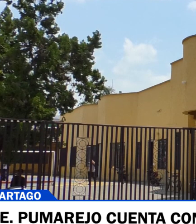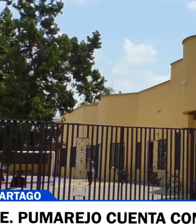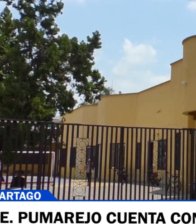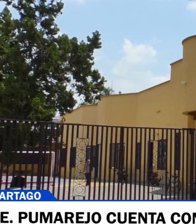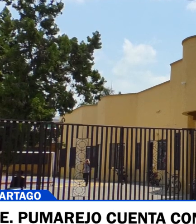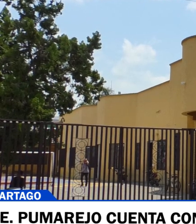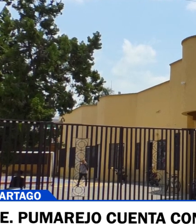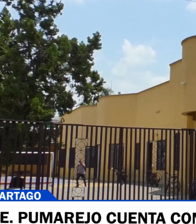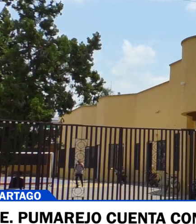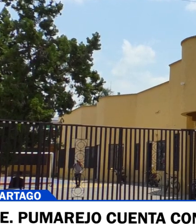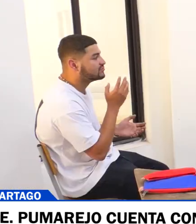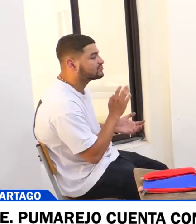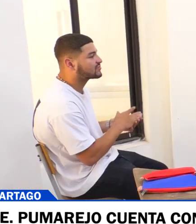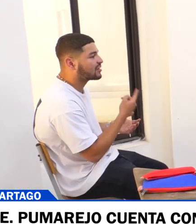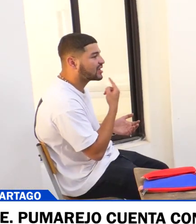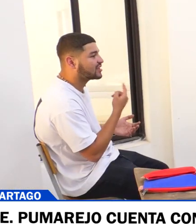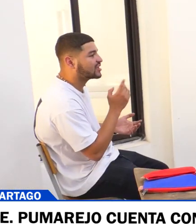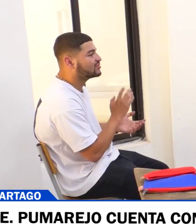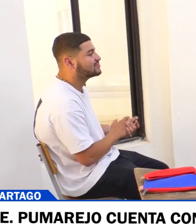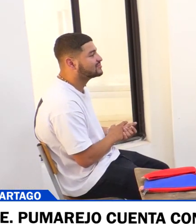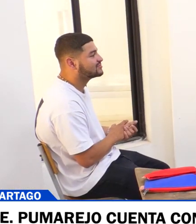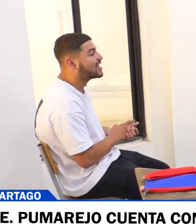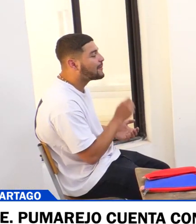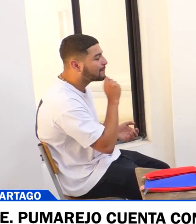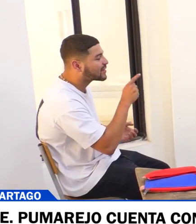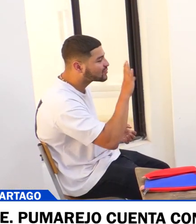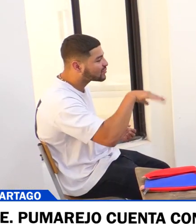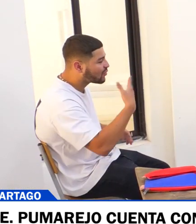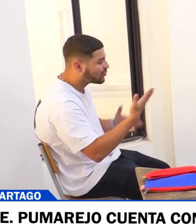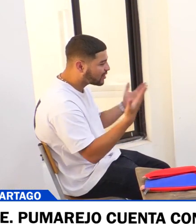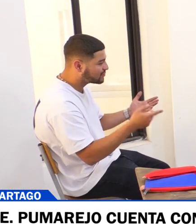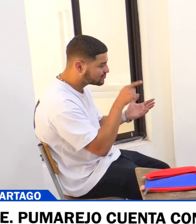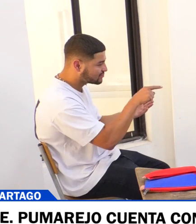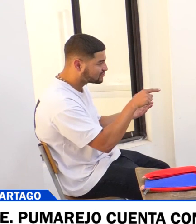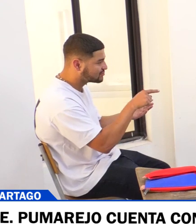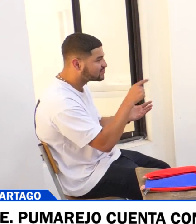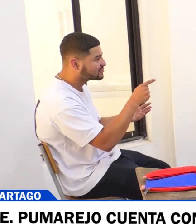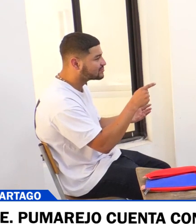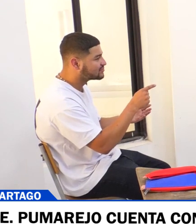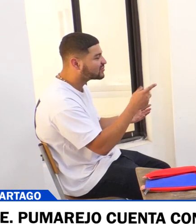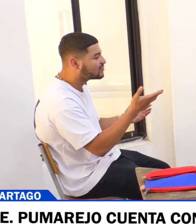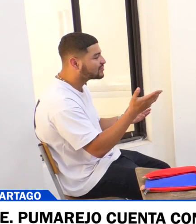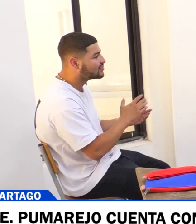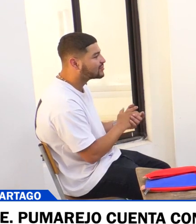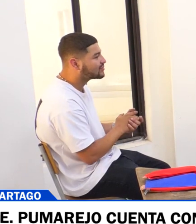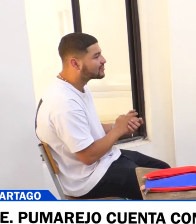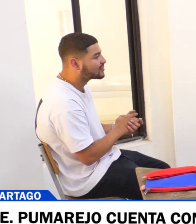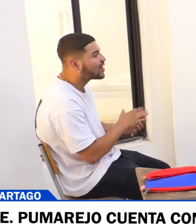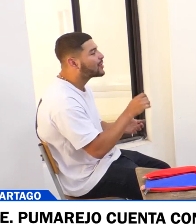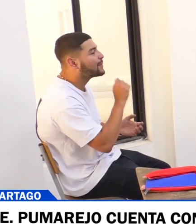la modalidad bilingüe, bicultural. En ese orden de ideas somos incluyentes y atendemos